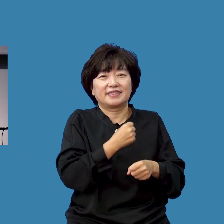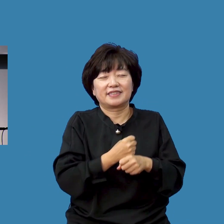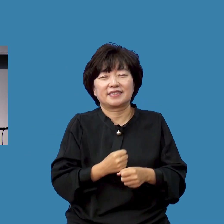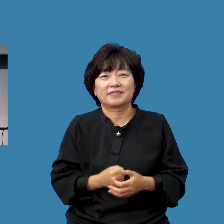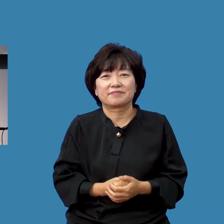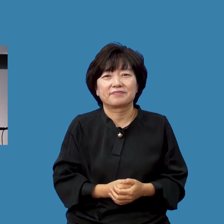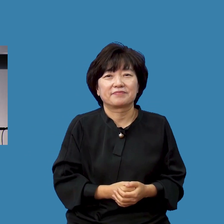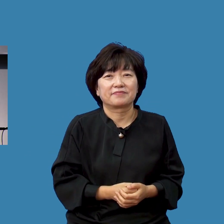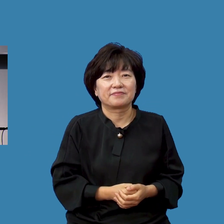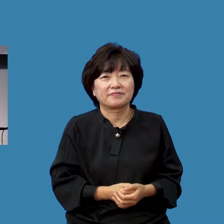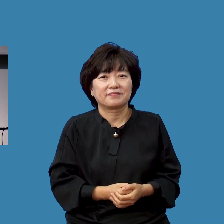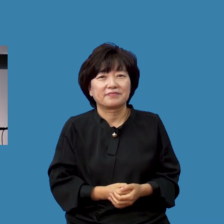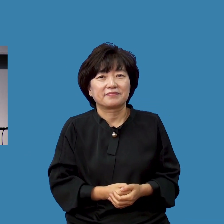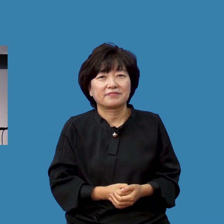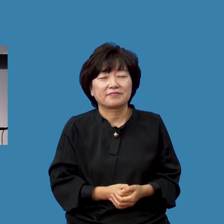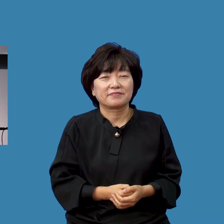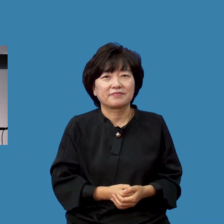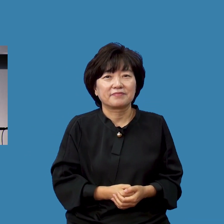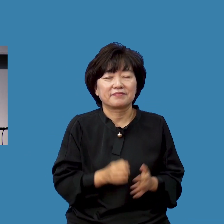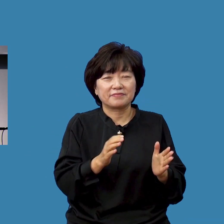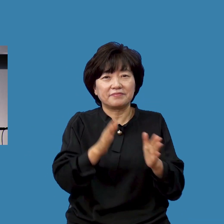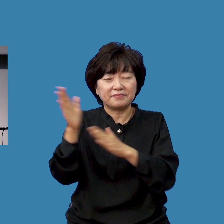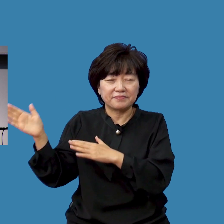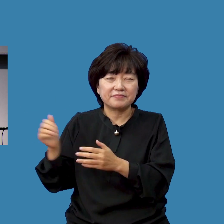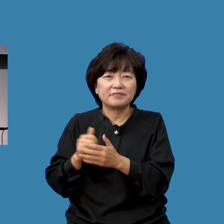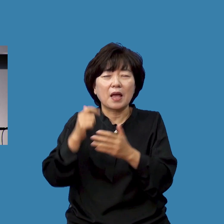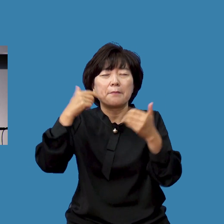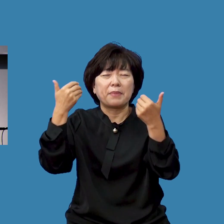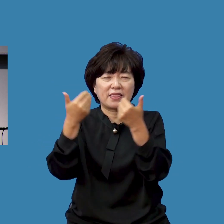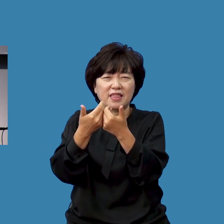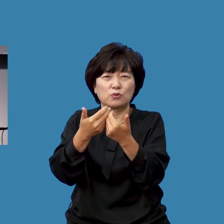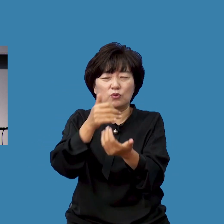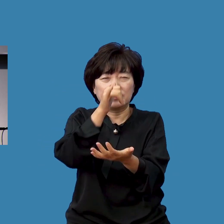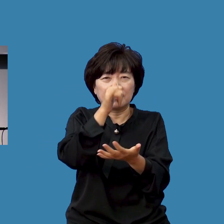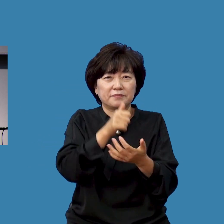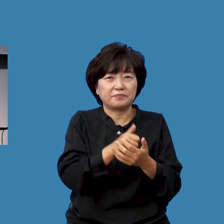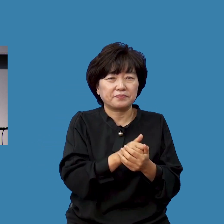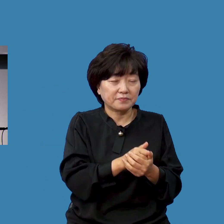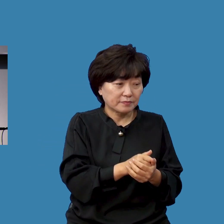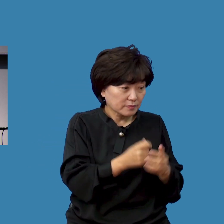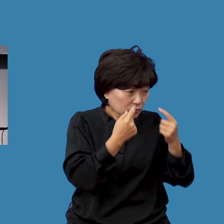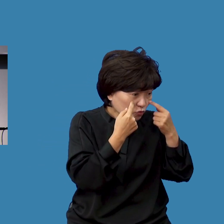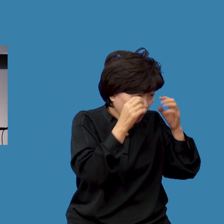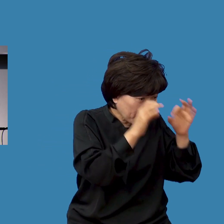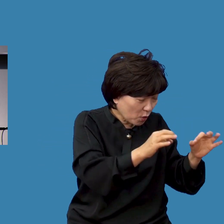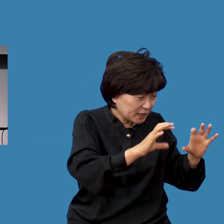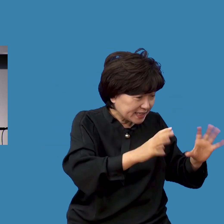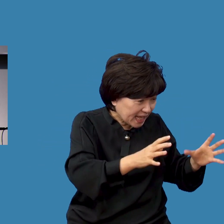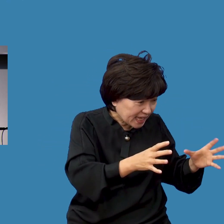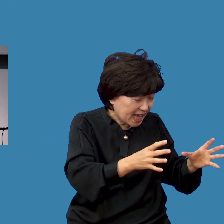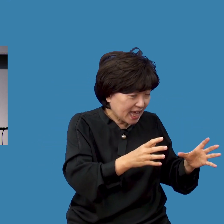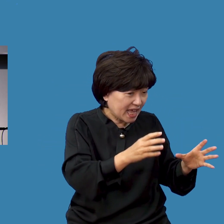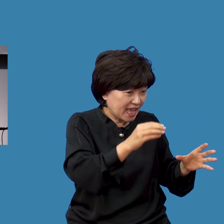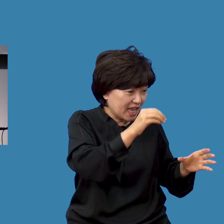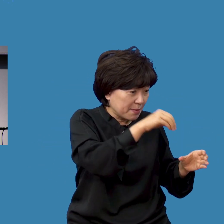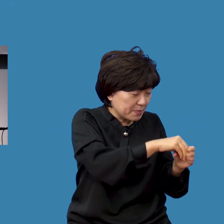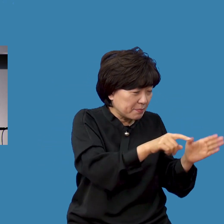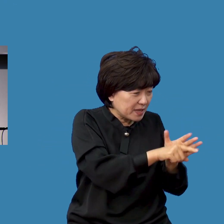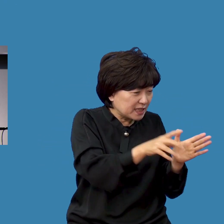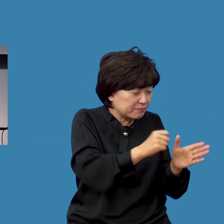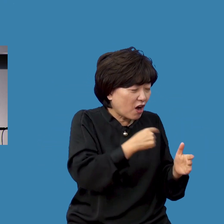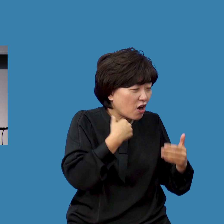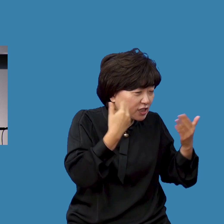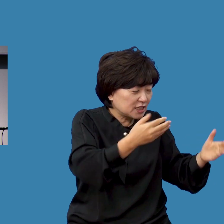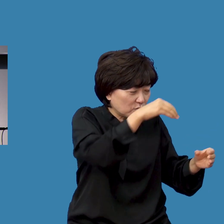자, 이런 얘기입니다. 자, 그 반대도 역시 성립한다고 했습니다. 보이는 세계의 어떤 것을